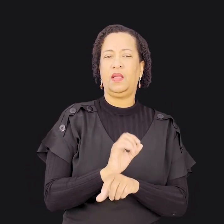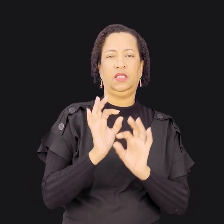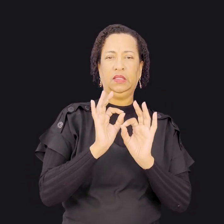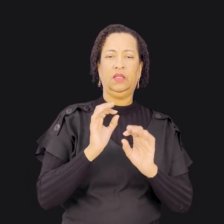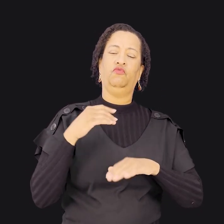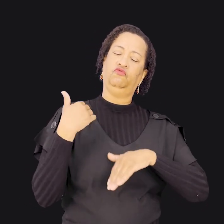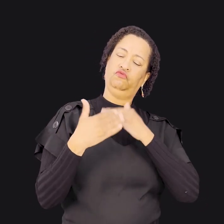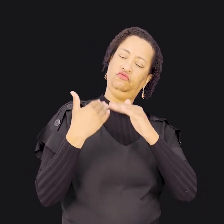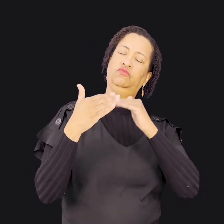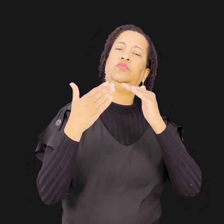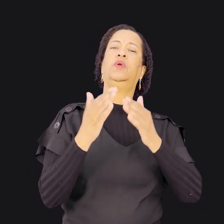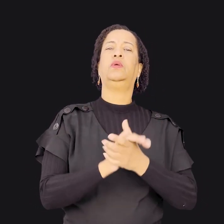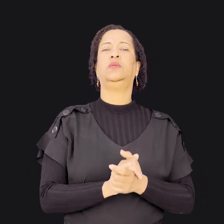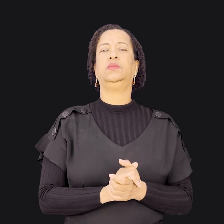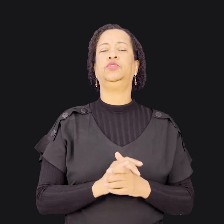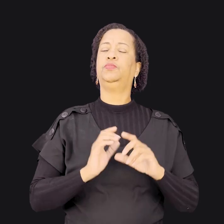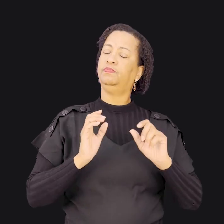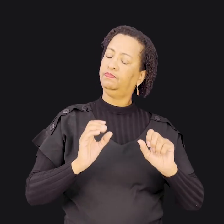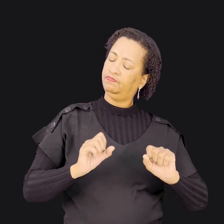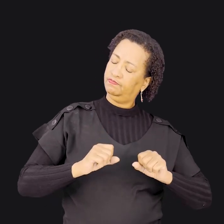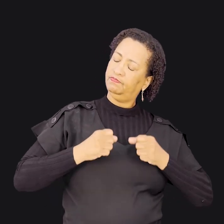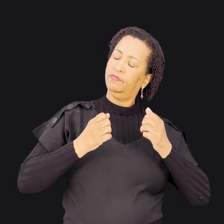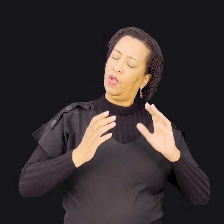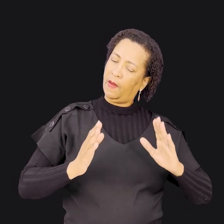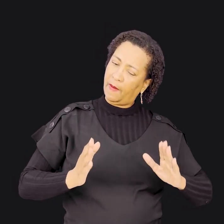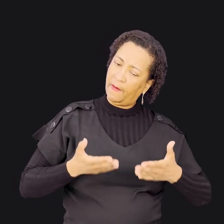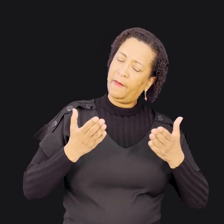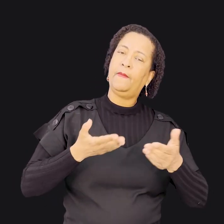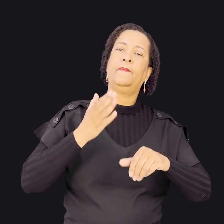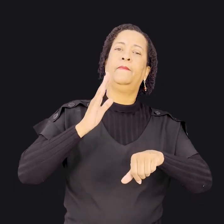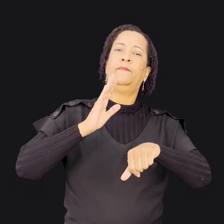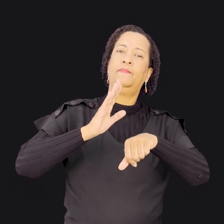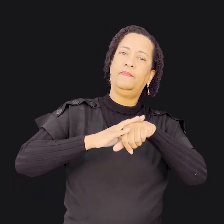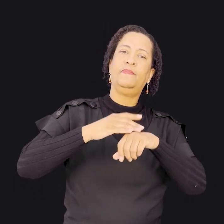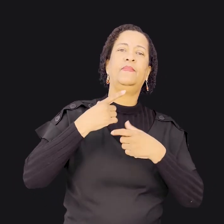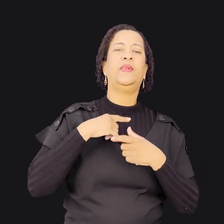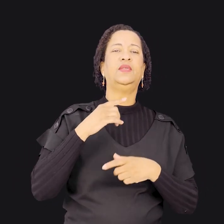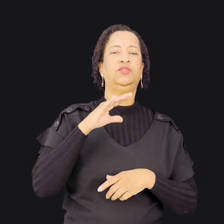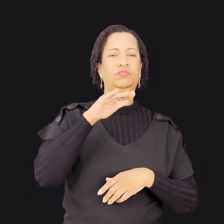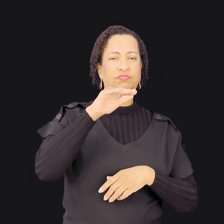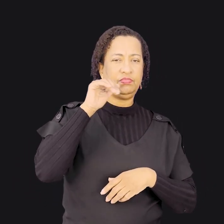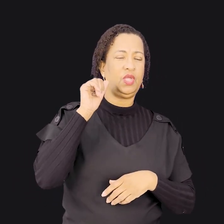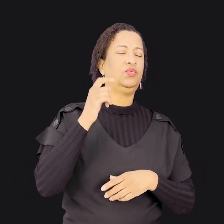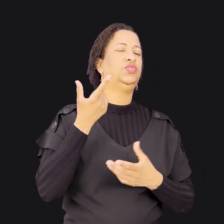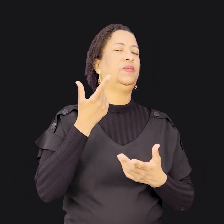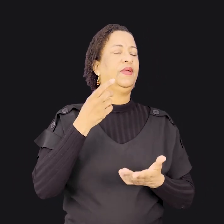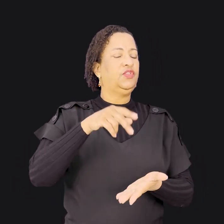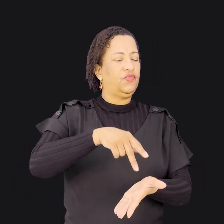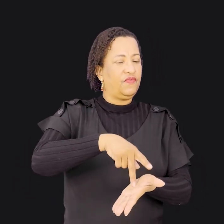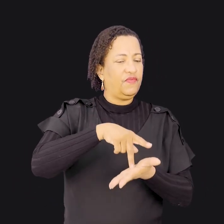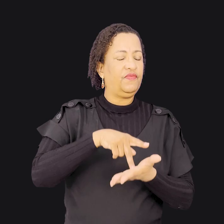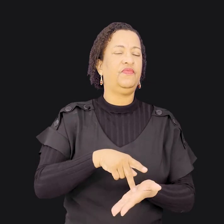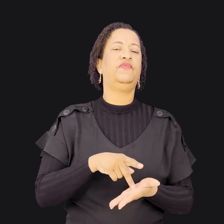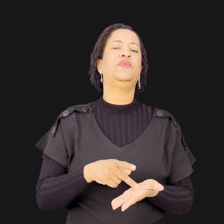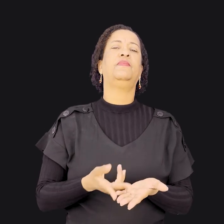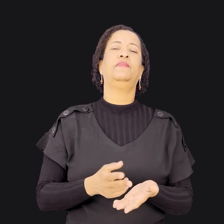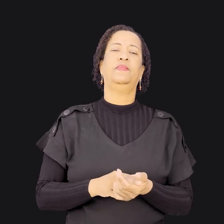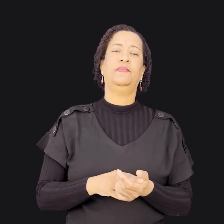improdutivos. Portanto, irmãos, empenhem-se ainda mais para consolidar o chamado e a eleição de vocês, pois